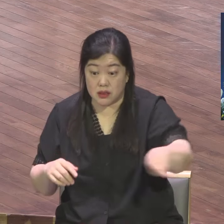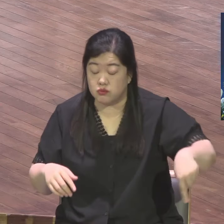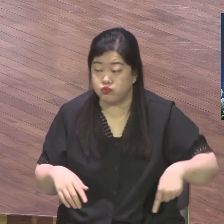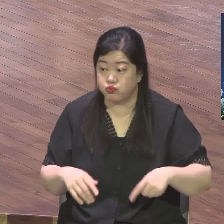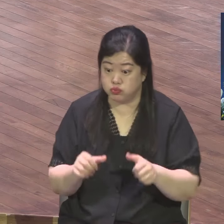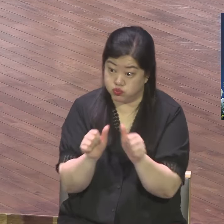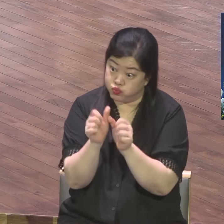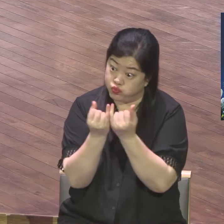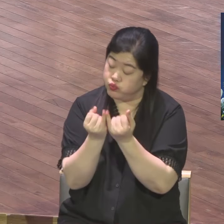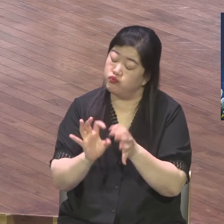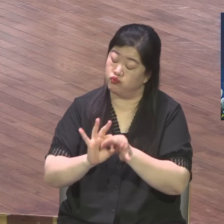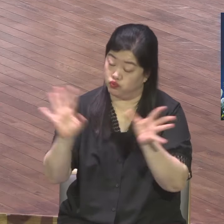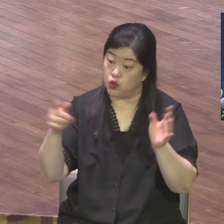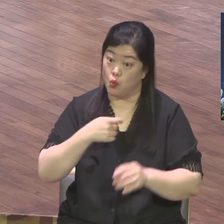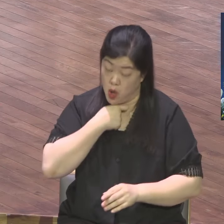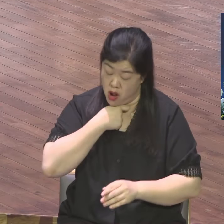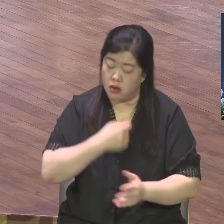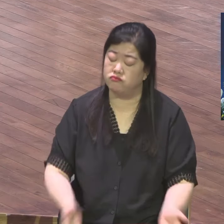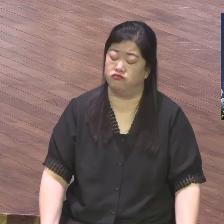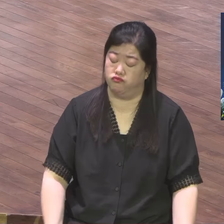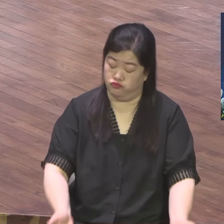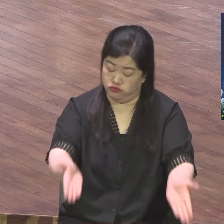동성애.